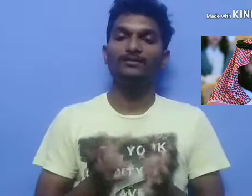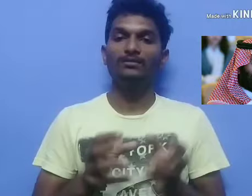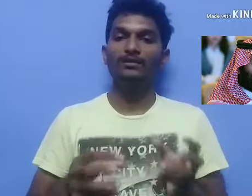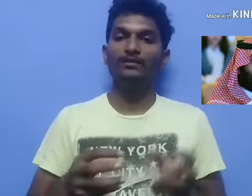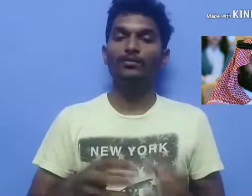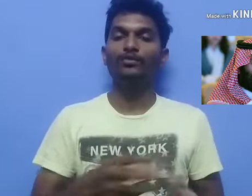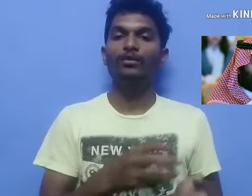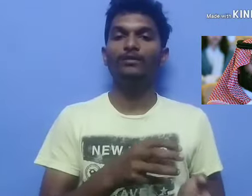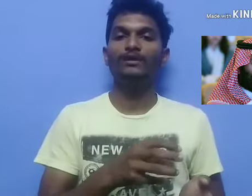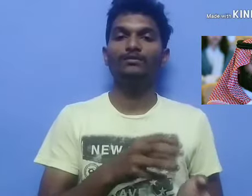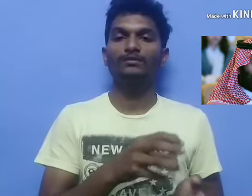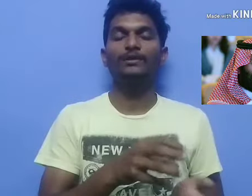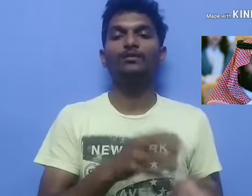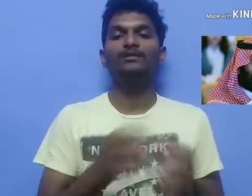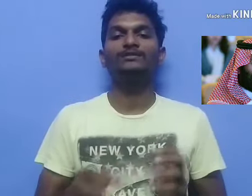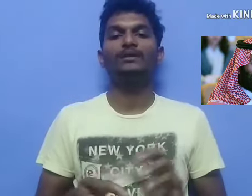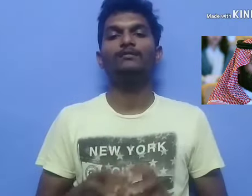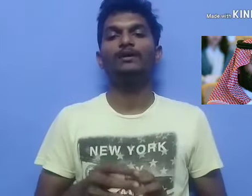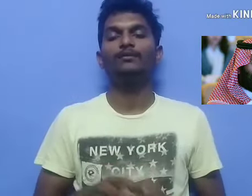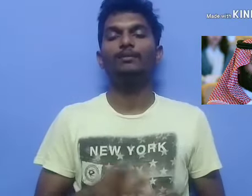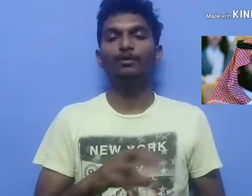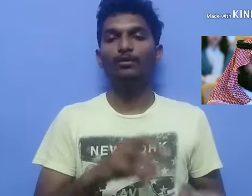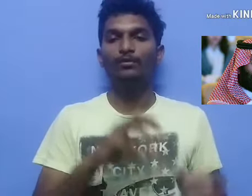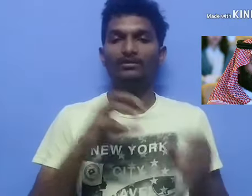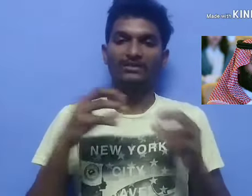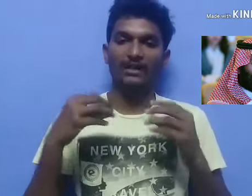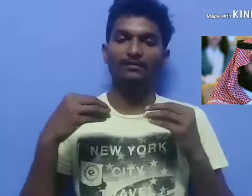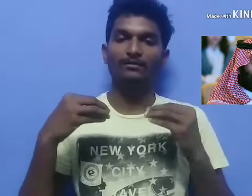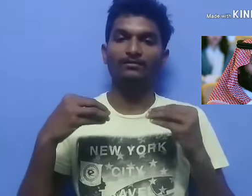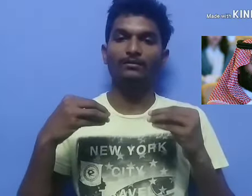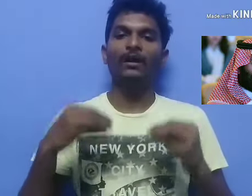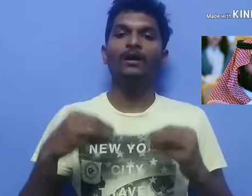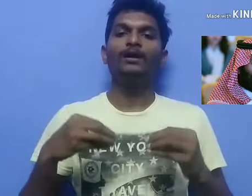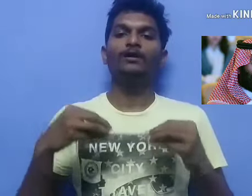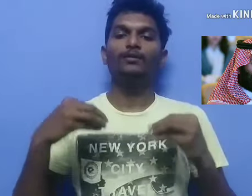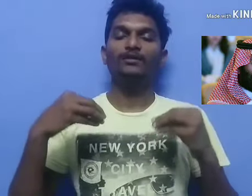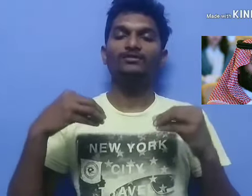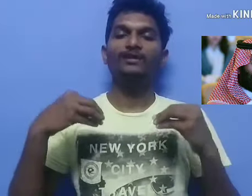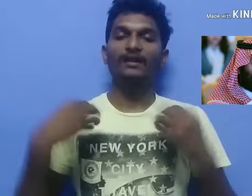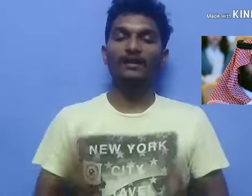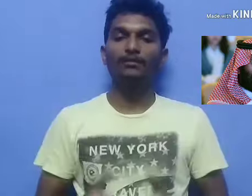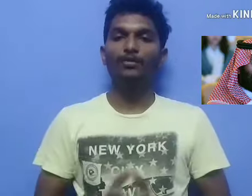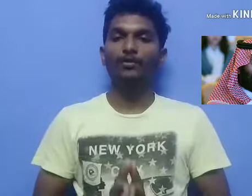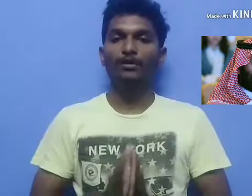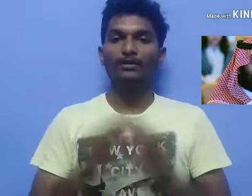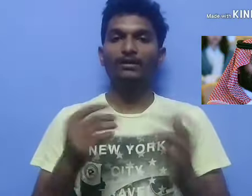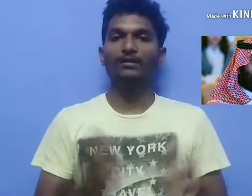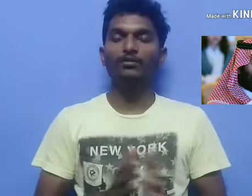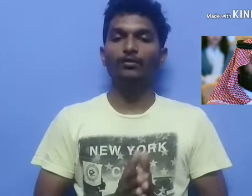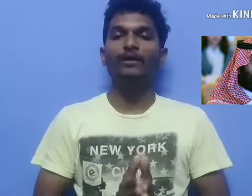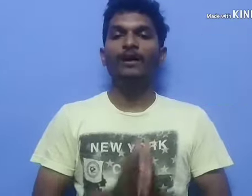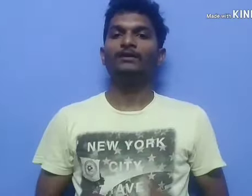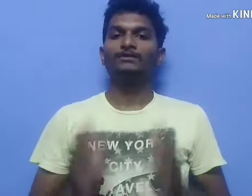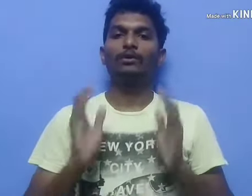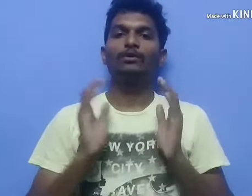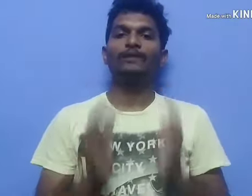வந்து பெட்ரோல் அப்படிங்கிற பெட்ரோல் டீசல் அப்படிங்கிற மாதிரி பெட்ரோலியம் ப்ராடக்ட்ஸ் நிறைய ப்ராடக்ட்ஸ் வந்து கிடைக்காமே போயிடும் அப்படிங்கிறது தான் உண்மை. ஸோ